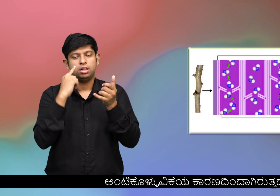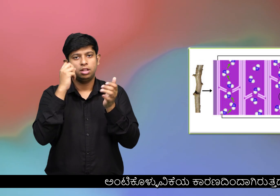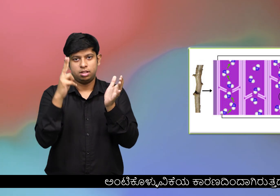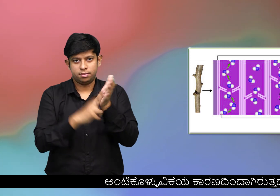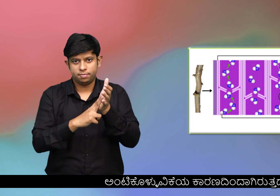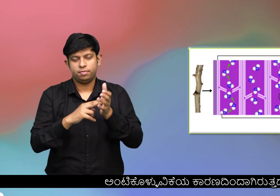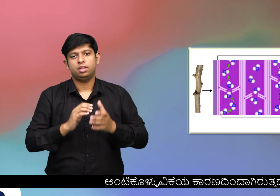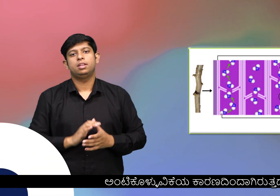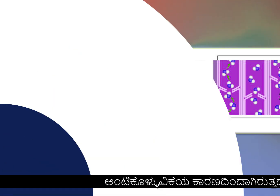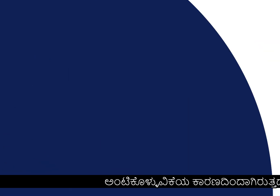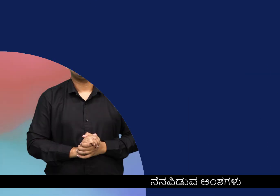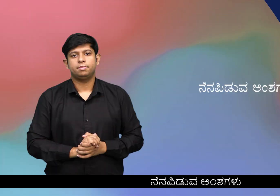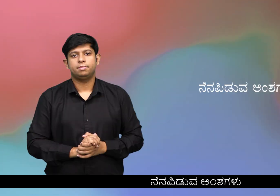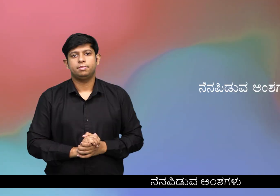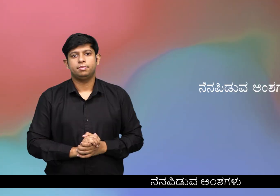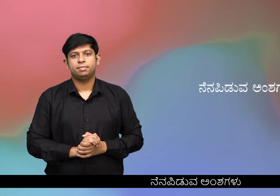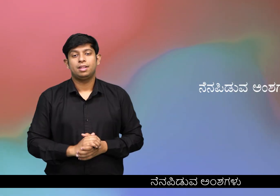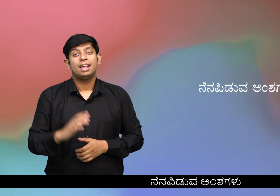ಕಾರಣದಿಂದಾಗಿ ಇರುತ್ತದೆ. ನೆನಪಿಡುವ ಅಂಶಗಳು: